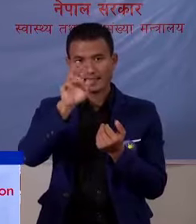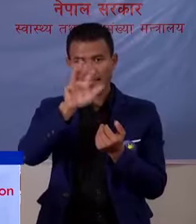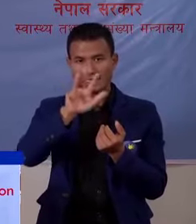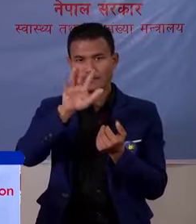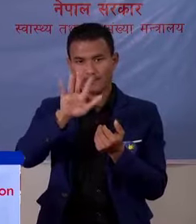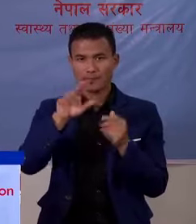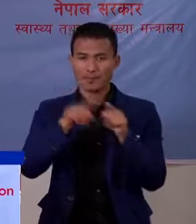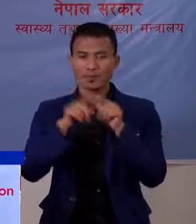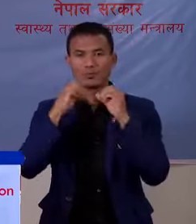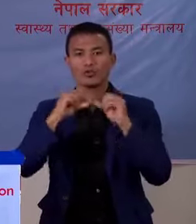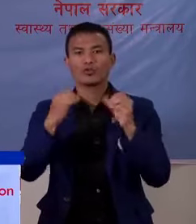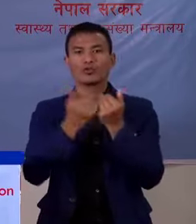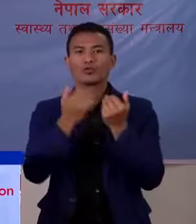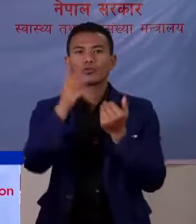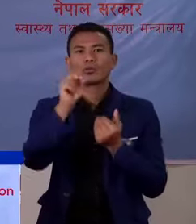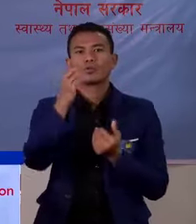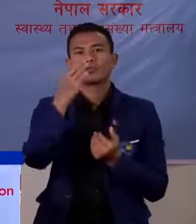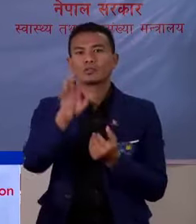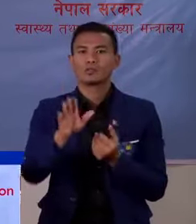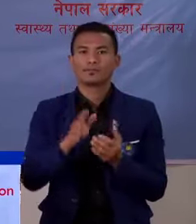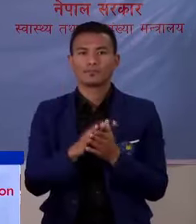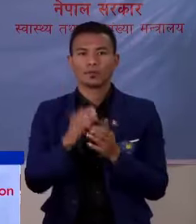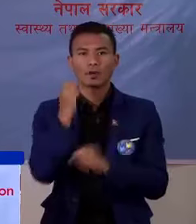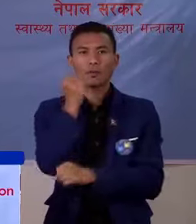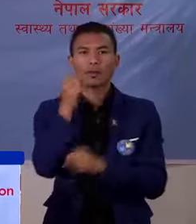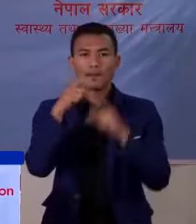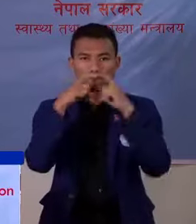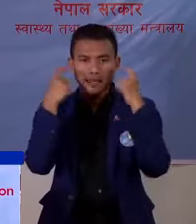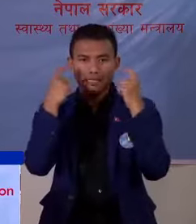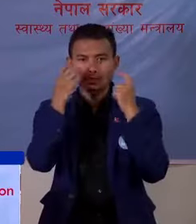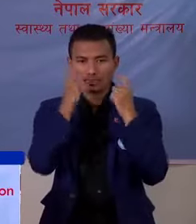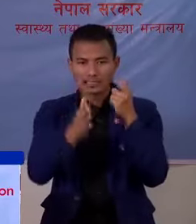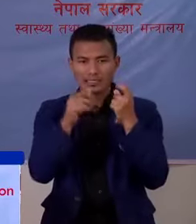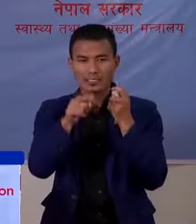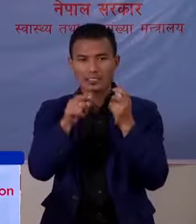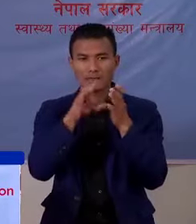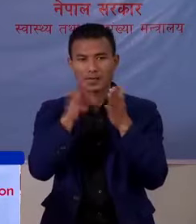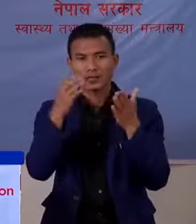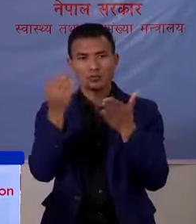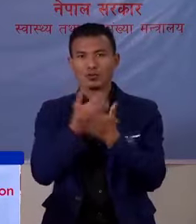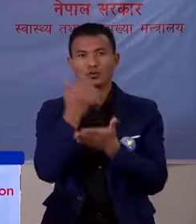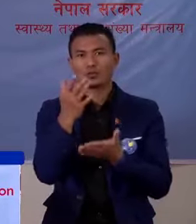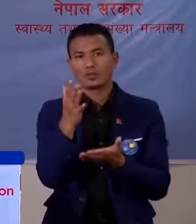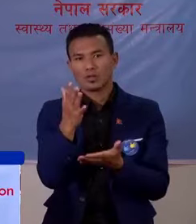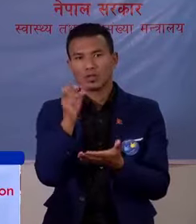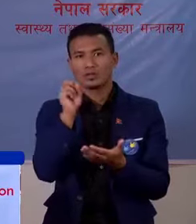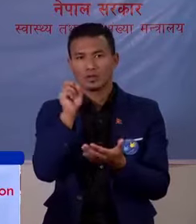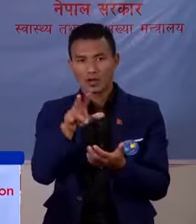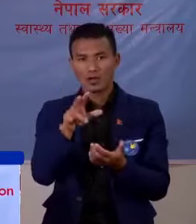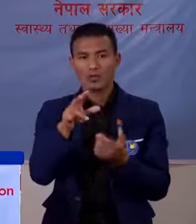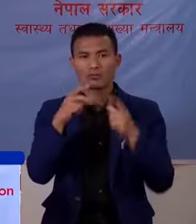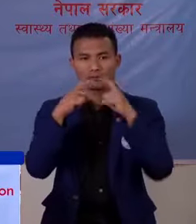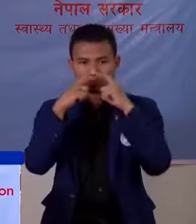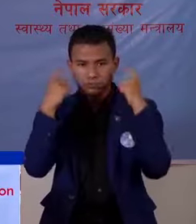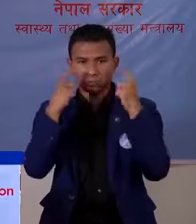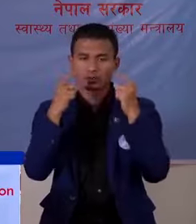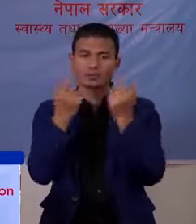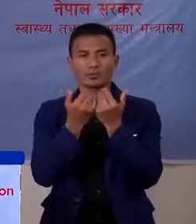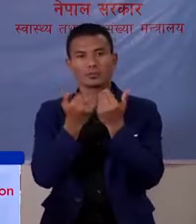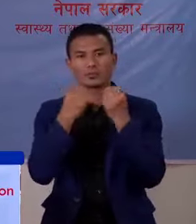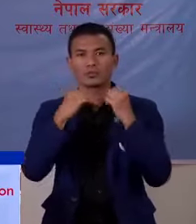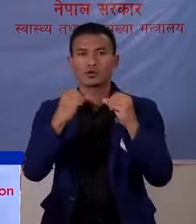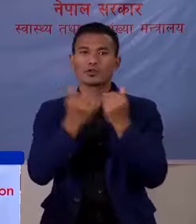प्रयोग गर्नुपर्ने हुन्छ। कपडाका मास्कले यस रोगबाट बचाउँदैन तर लगाउन भने